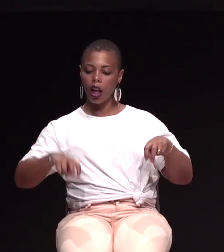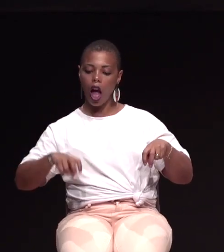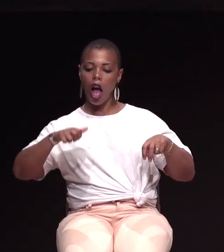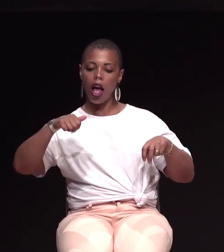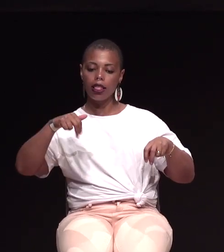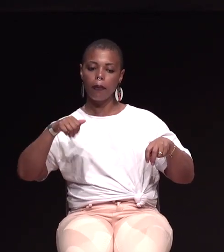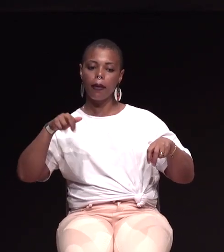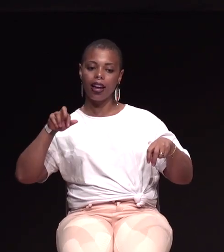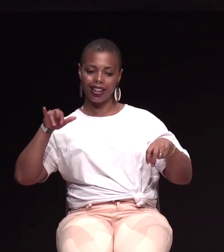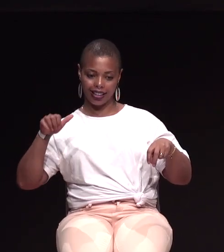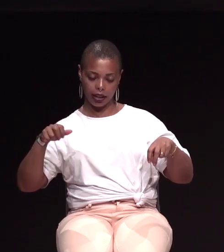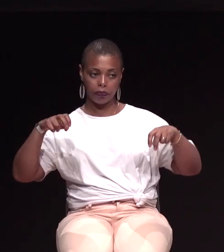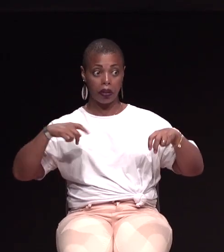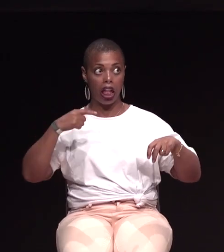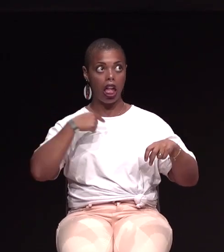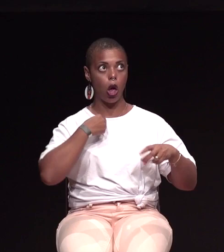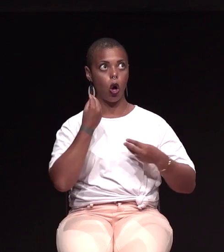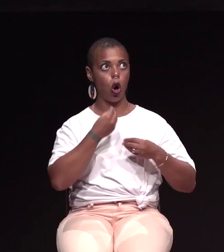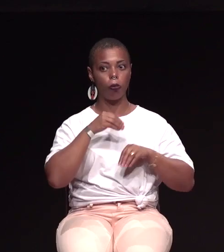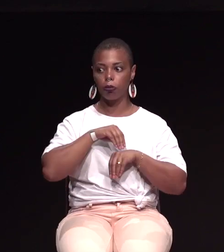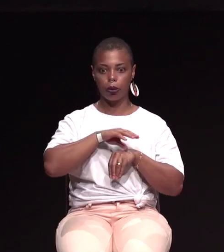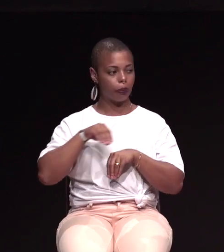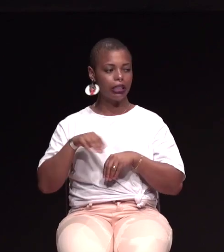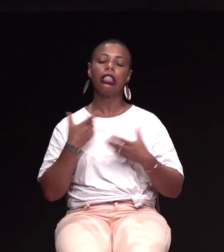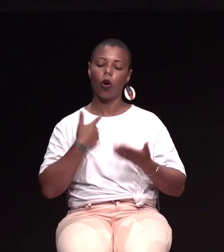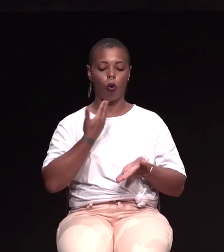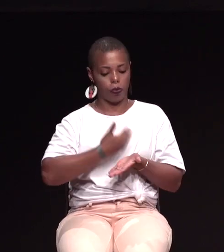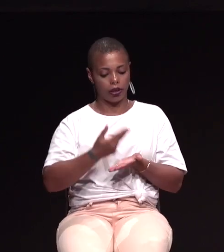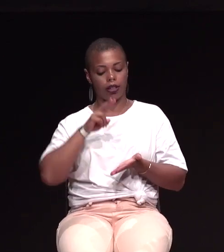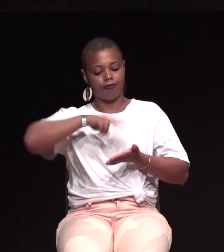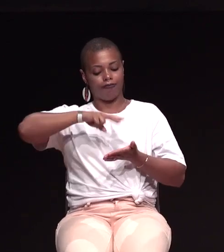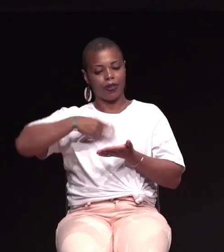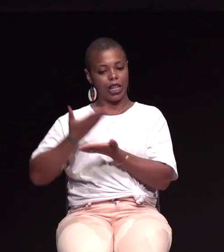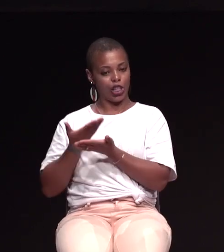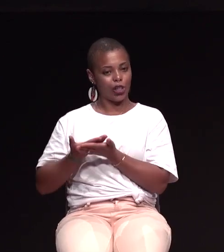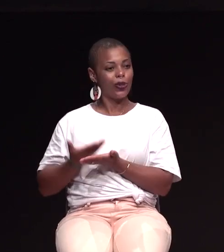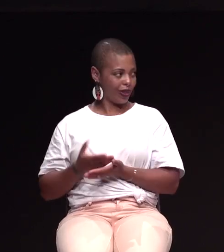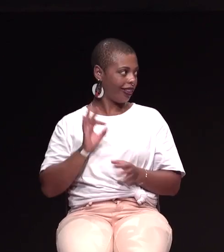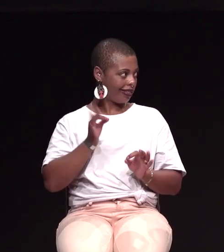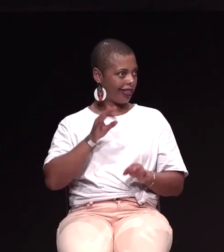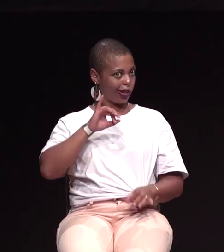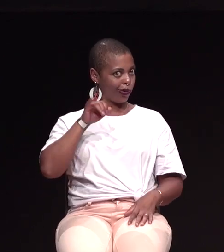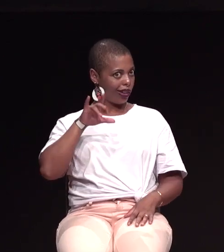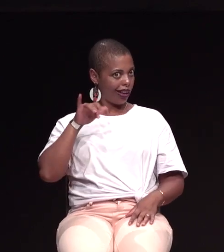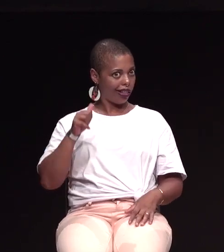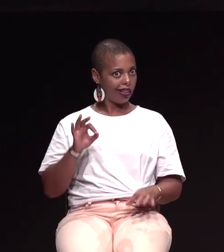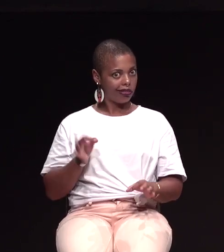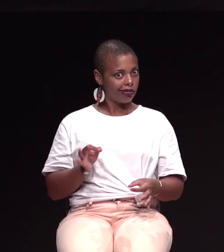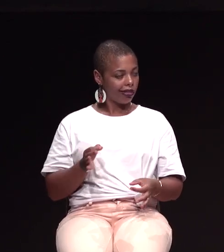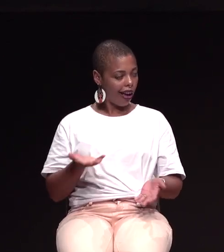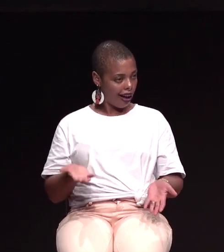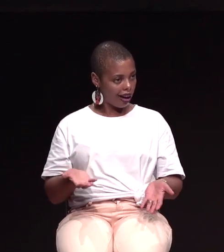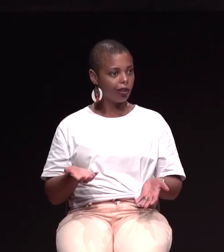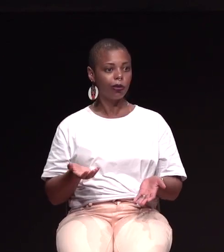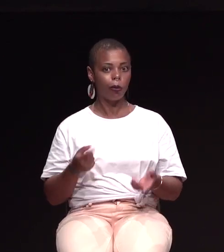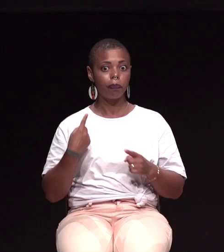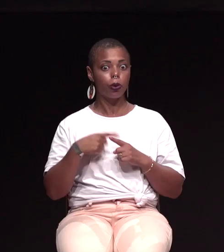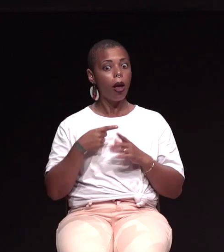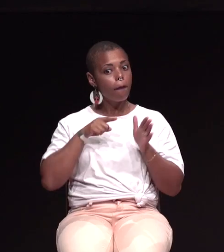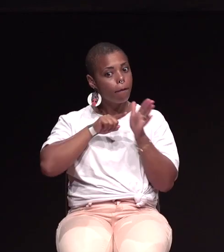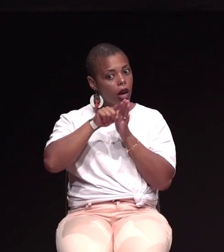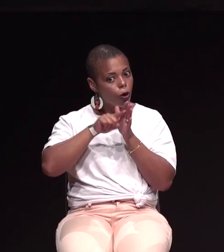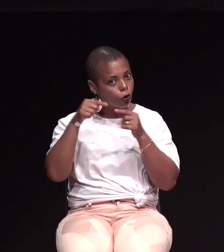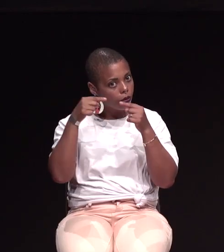comecei a estudar, né? Porque a gente precisa estudar, né, Juliana? Para fazer perguntas que tenham sentido, né? A gente precisa